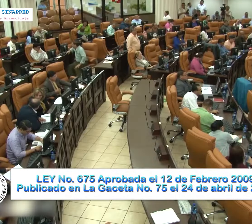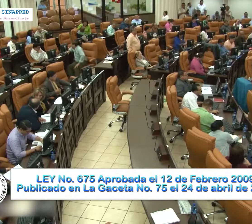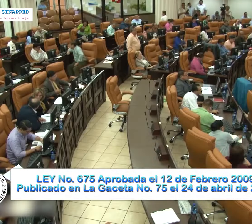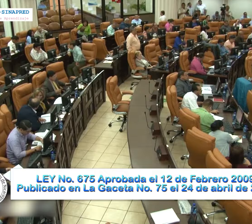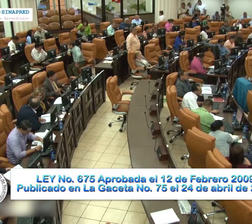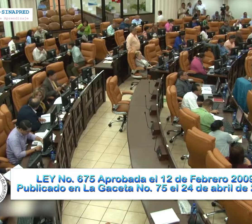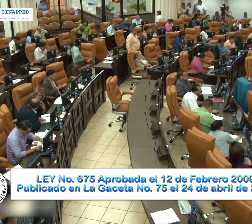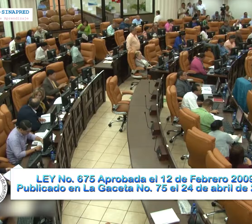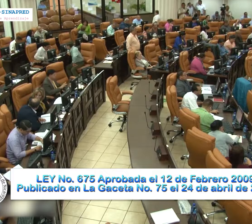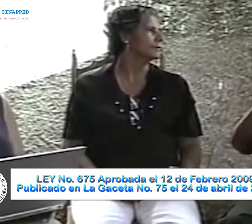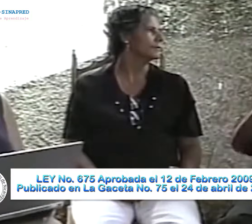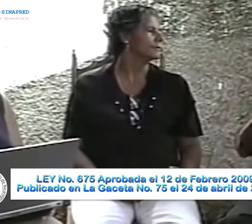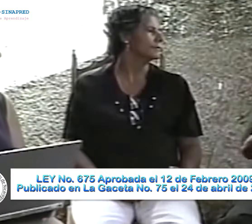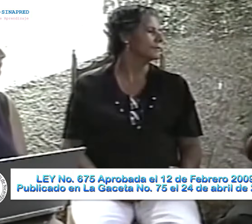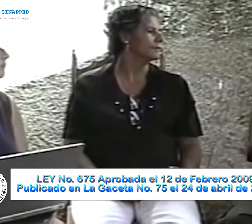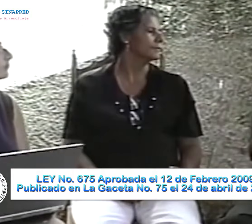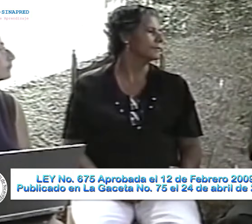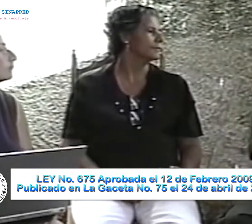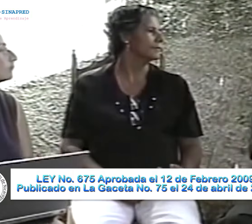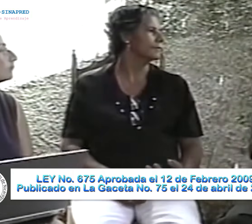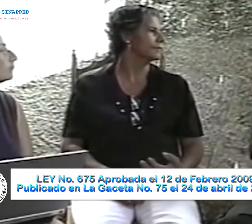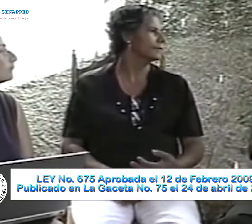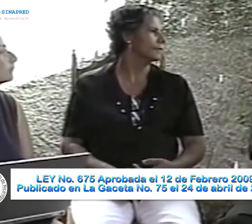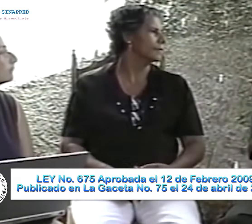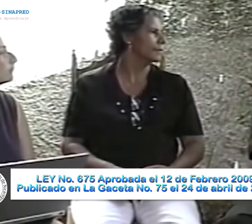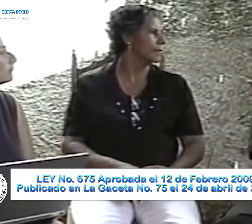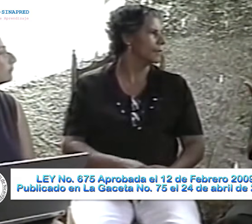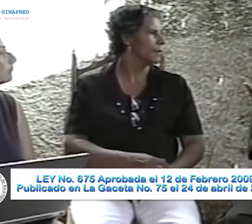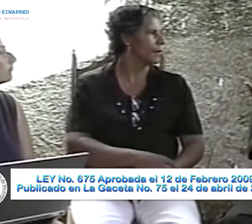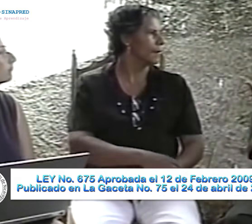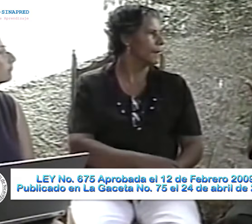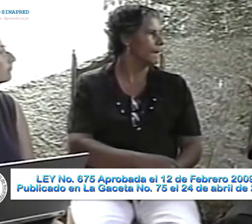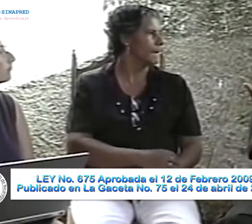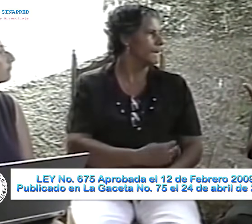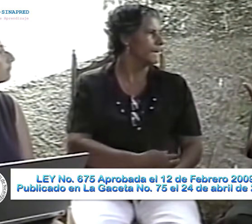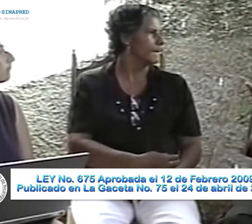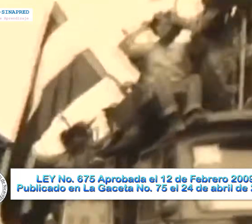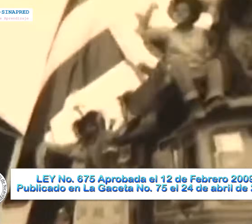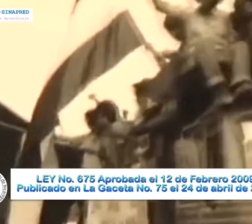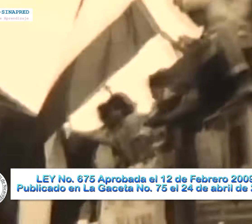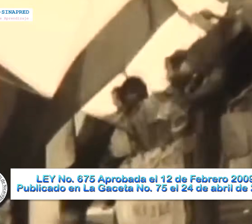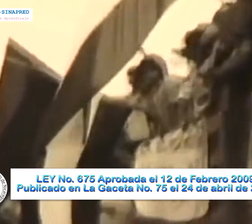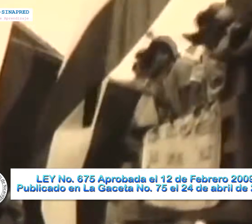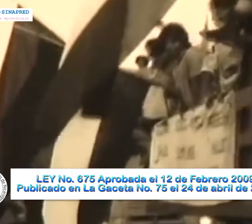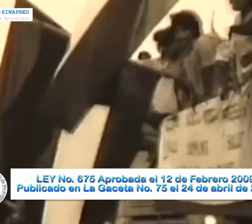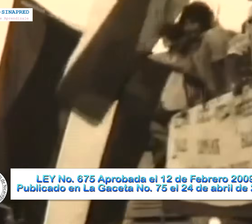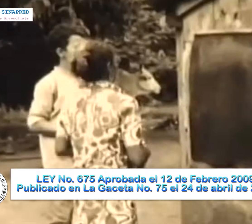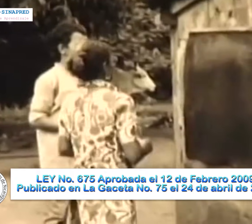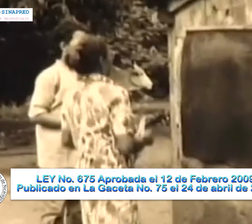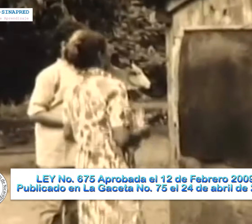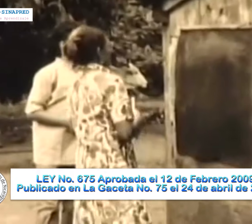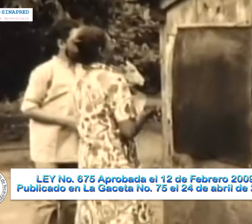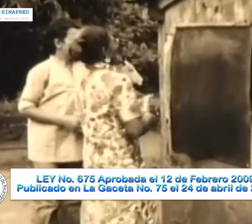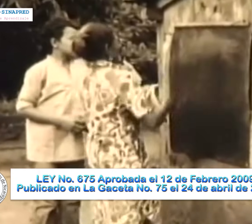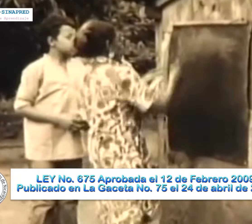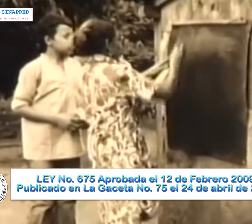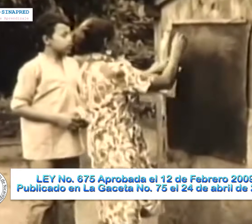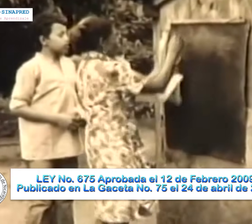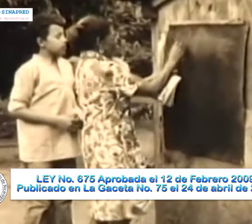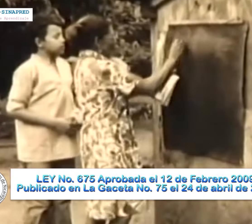aprobada en 2009 para consolidar ese proyecto de trabajo con lenguaje de señas que desde los años 80 surgió como una enseñanza